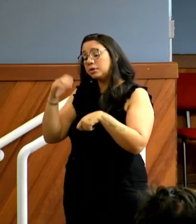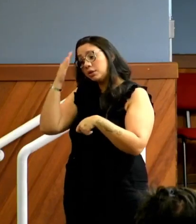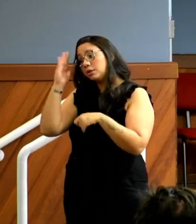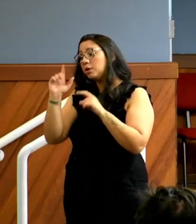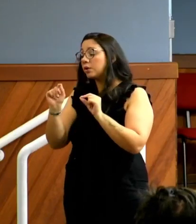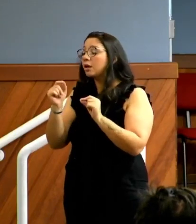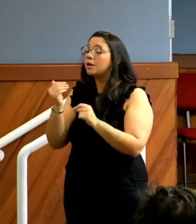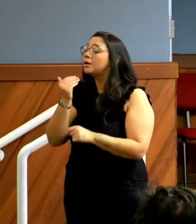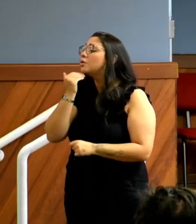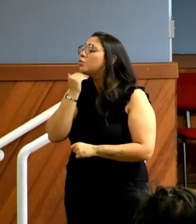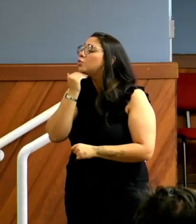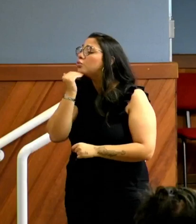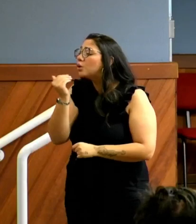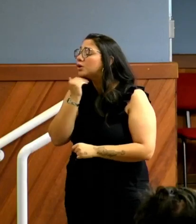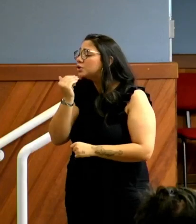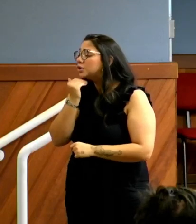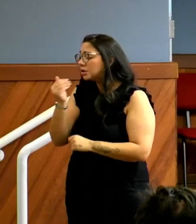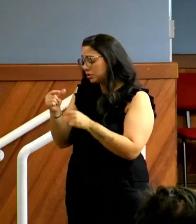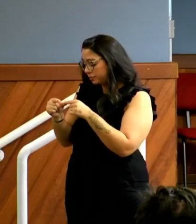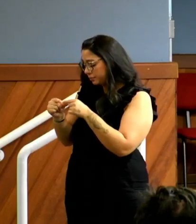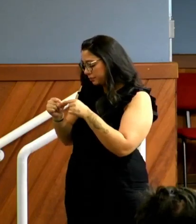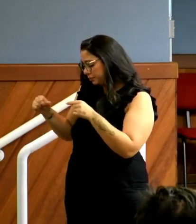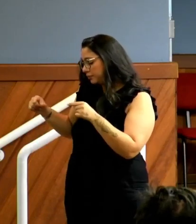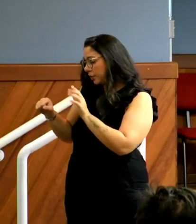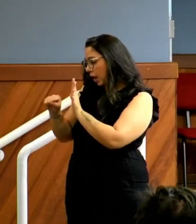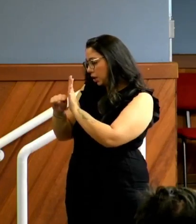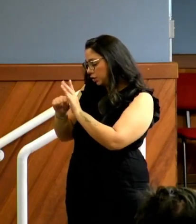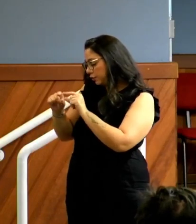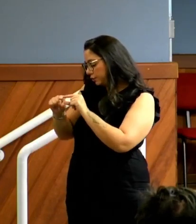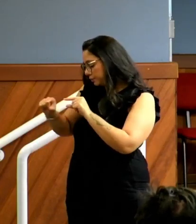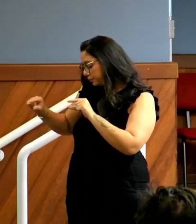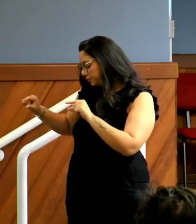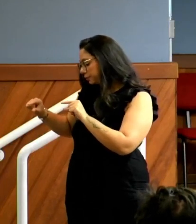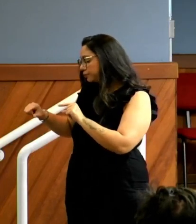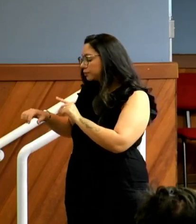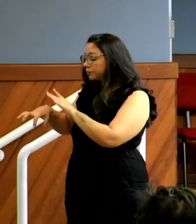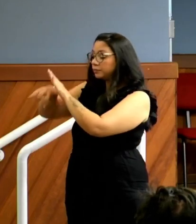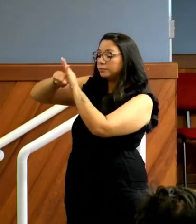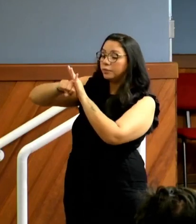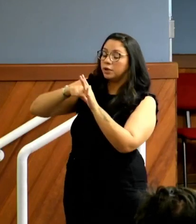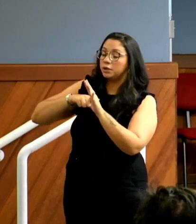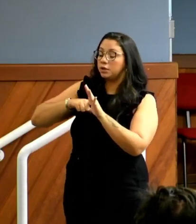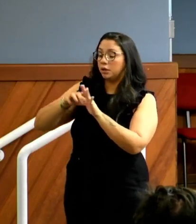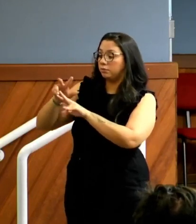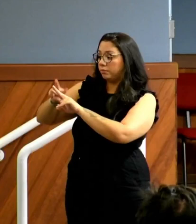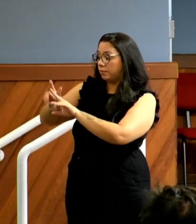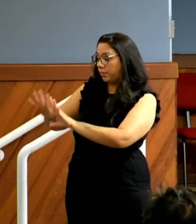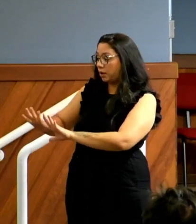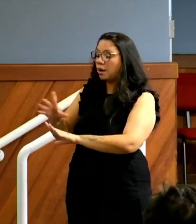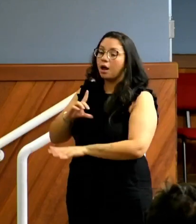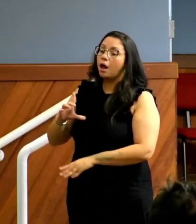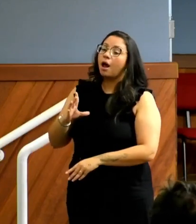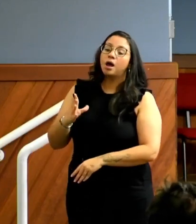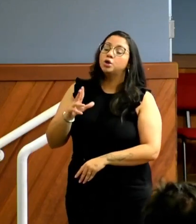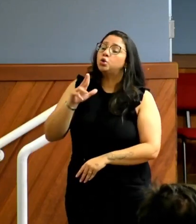não adianta digitalizar o negativo e congelar ele e achar que nunca mais na existência do mundo ele